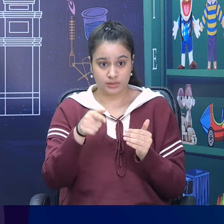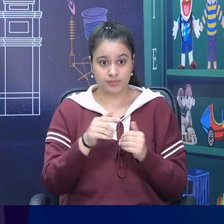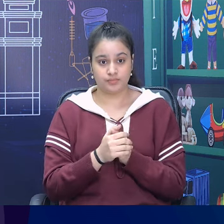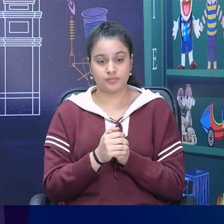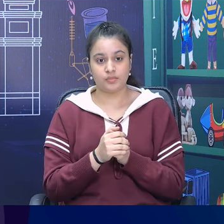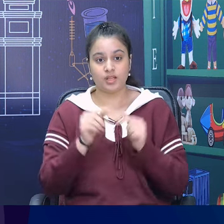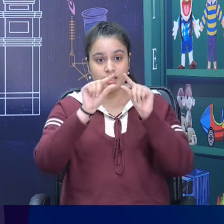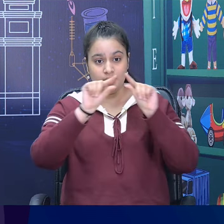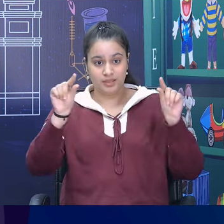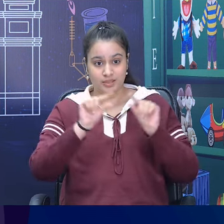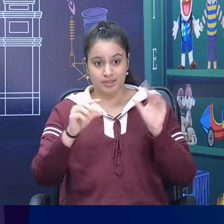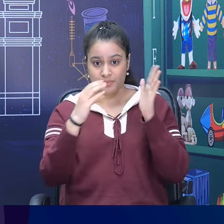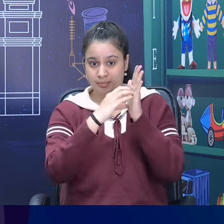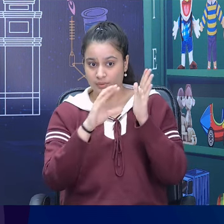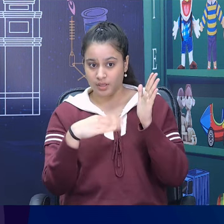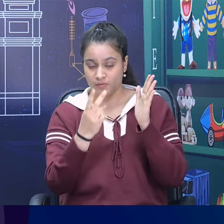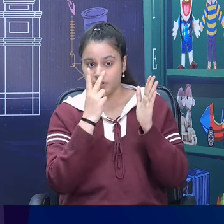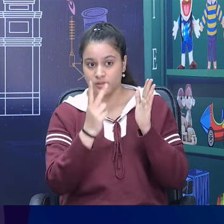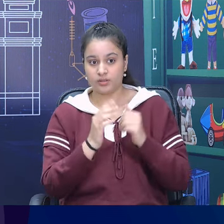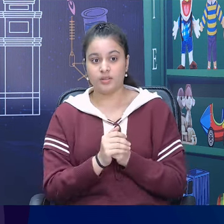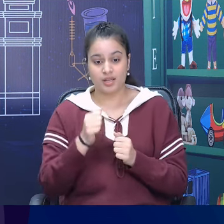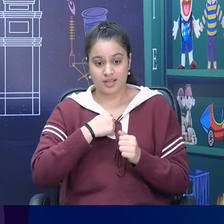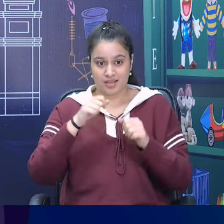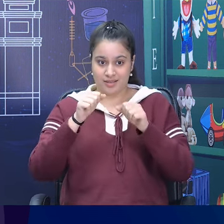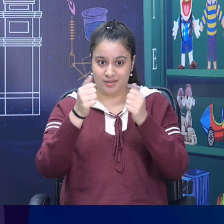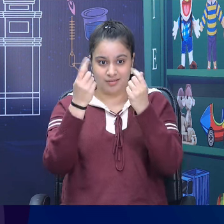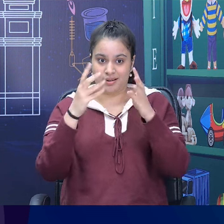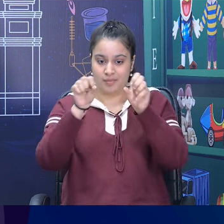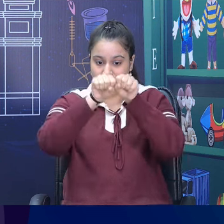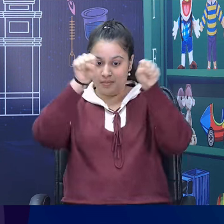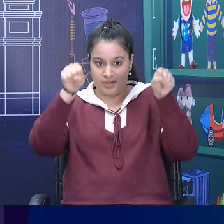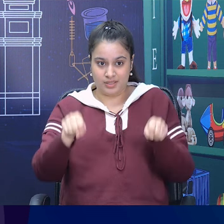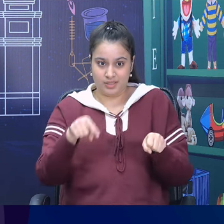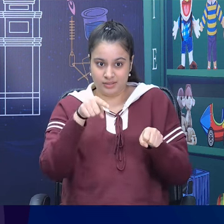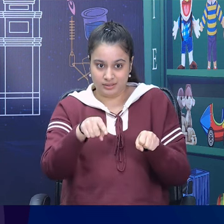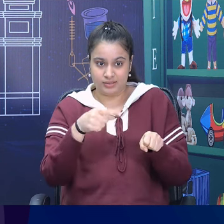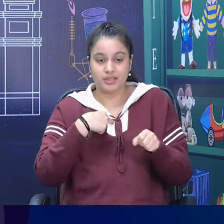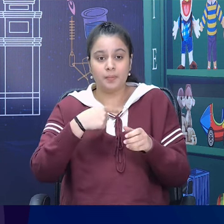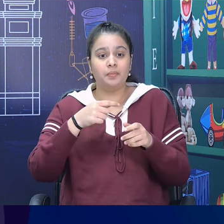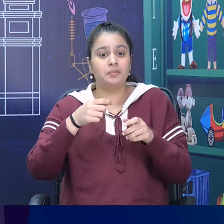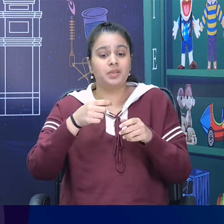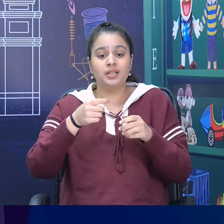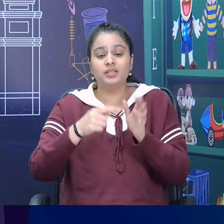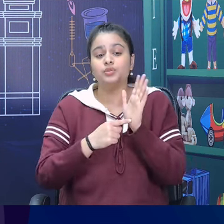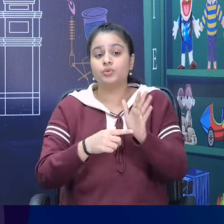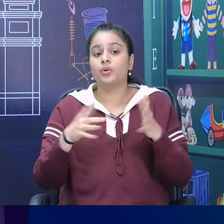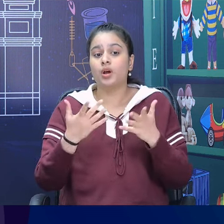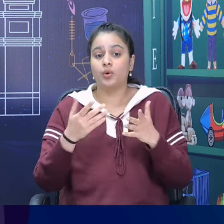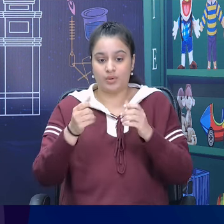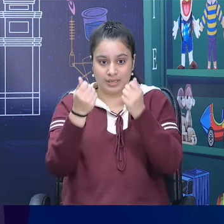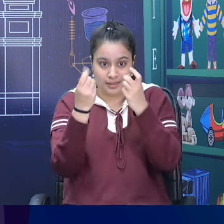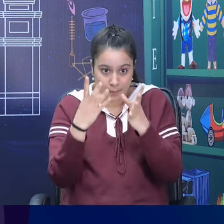डेफिनेशन इसके बारे में हम देखते हैं जी अ नंबर सिस्टम इज डिफाइंड एज अ सिस्टम ऑफ राइटिंग टू एक्सप्रेस नंबर इट इज अ